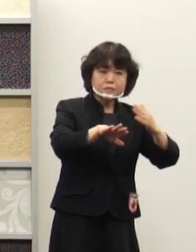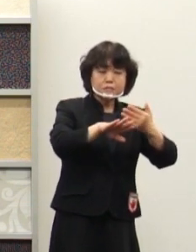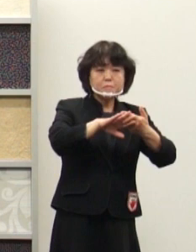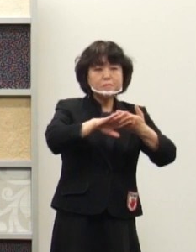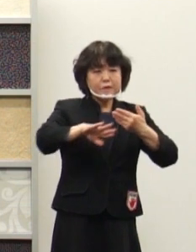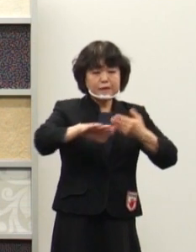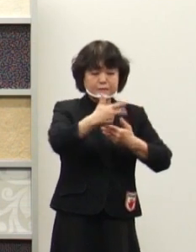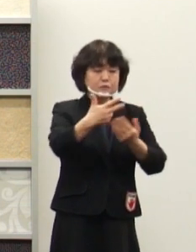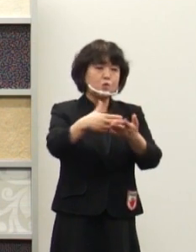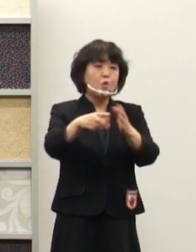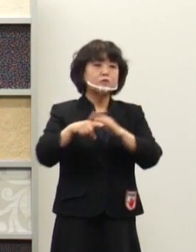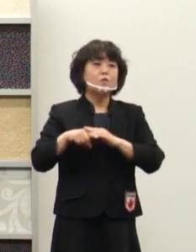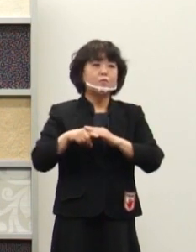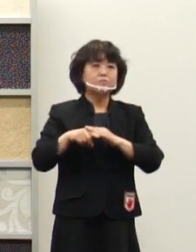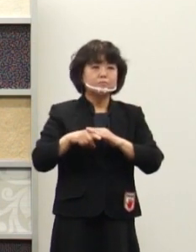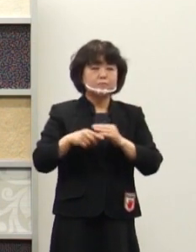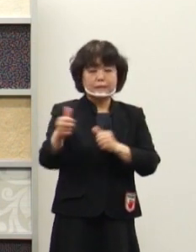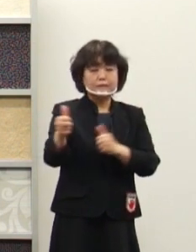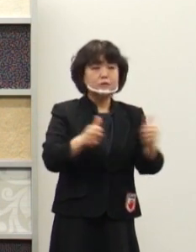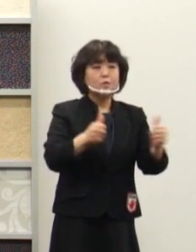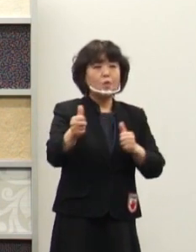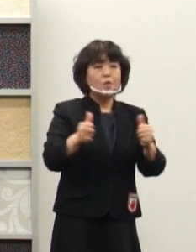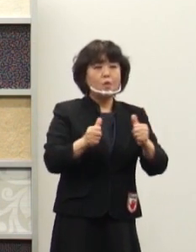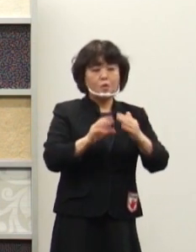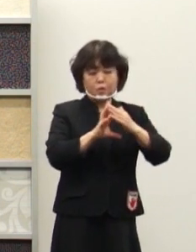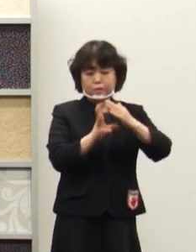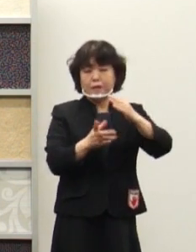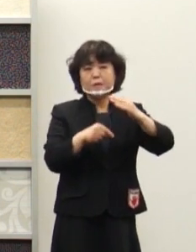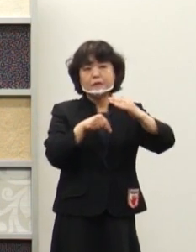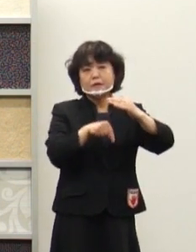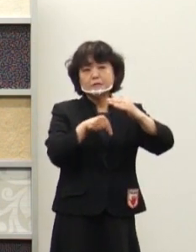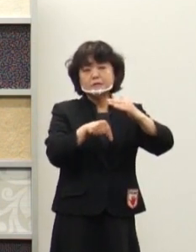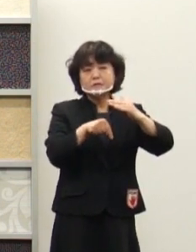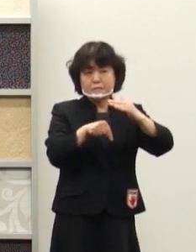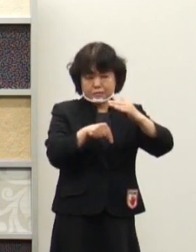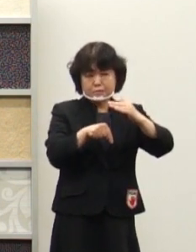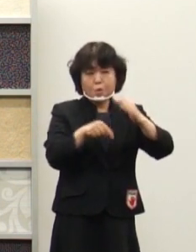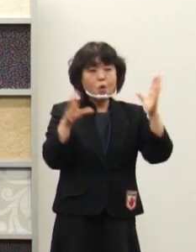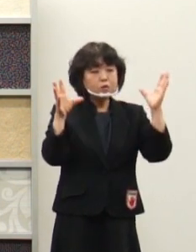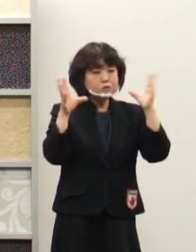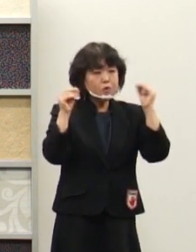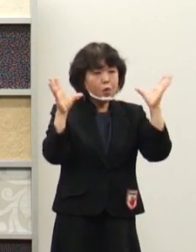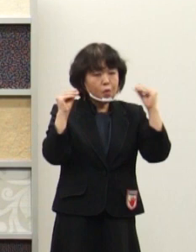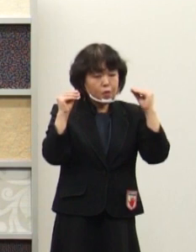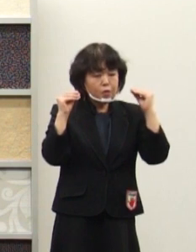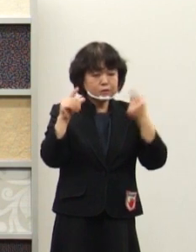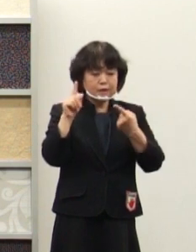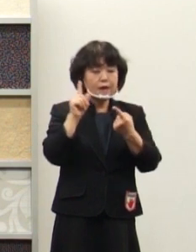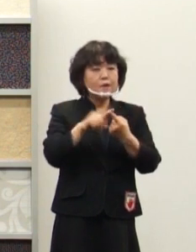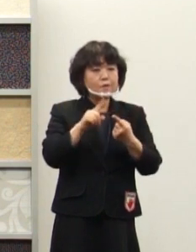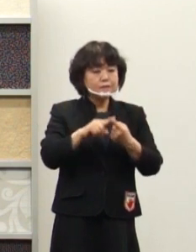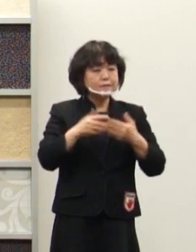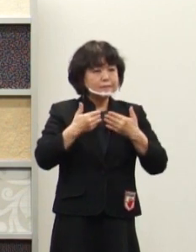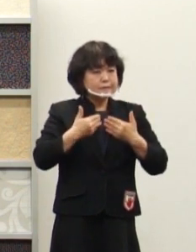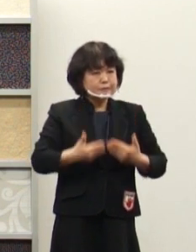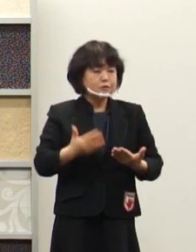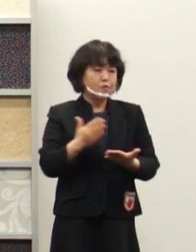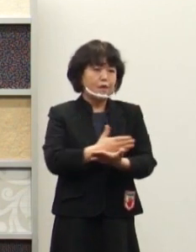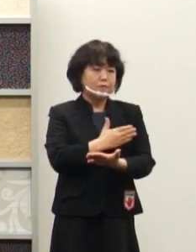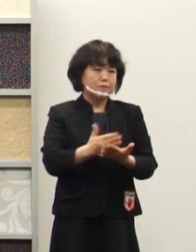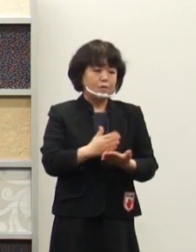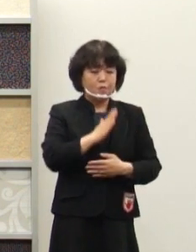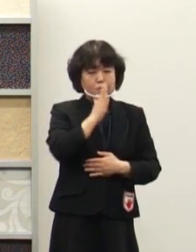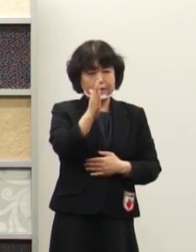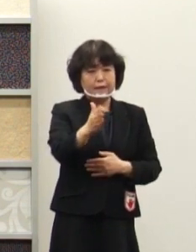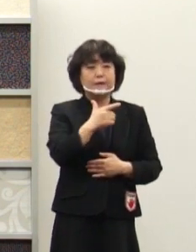町村への移動にあたって県からの感染状況等の情報を把握し、慎重な判断と行動をお願いするも